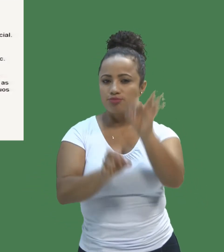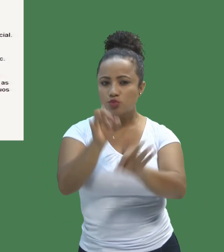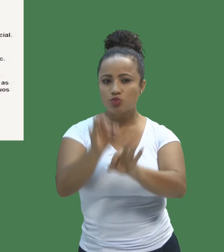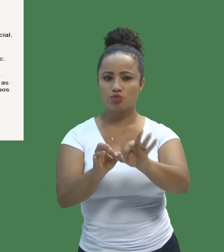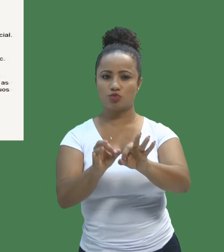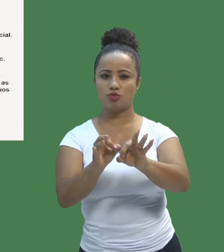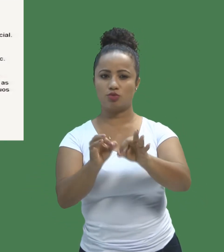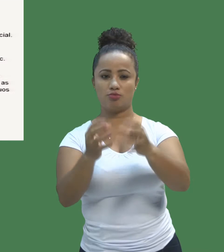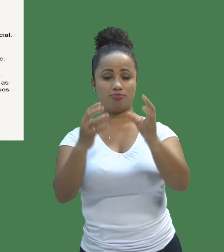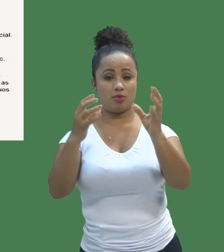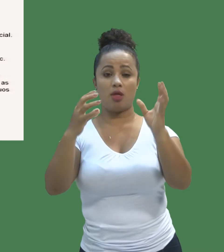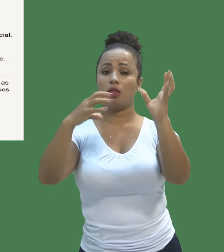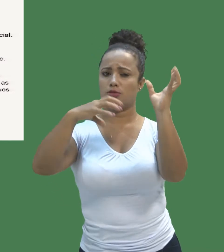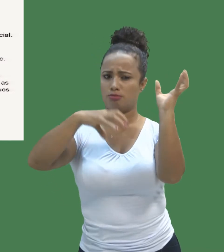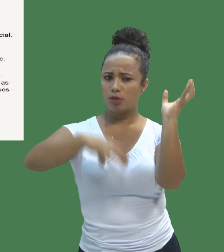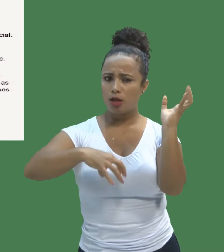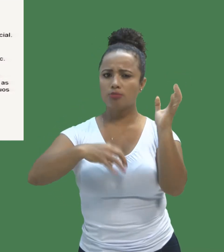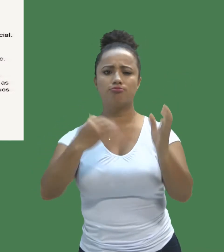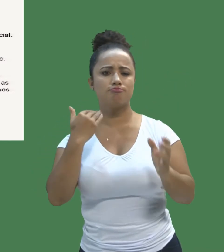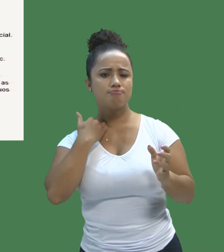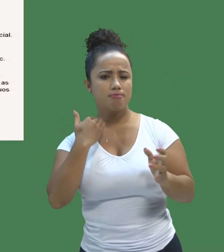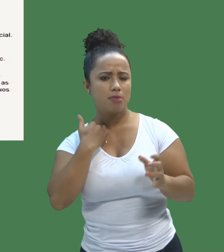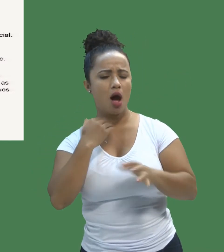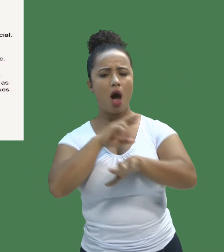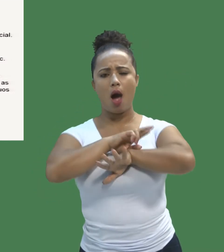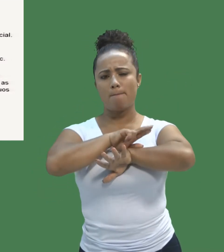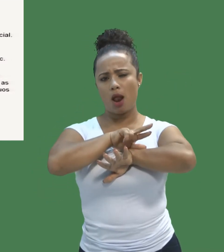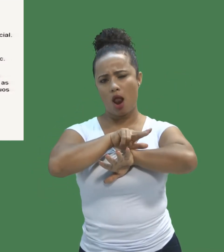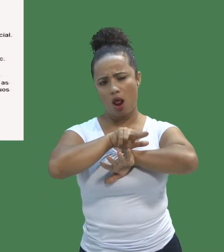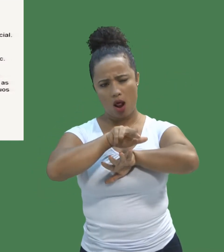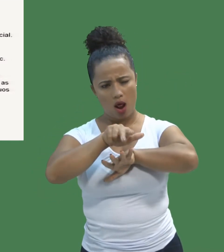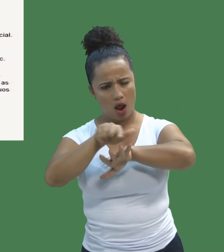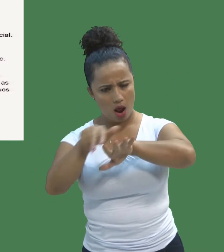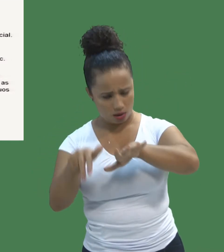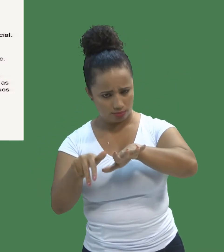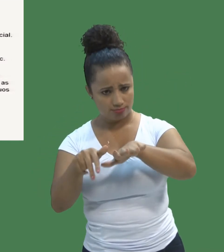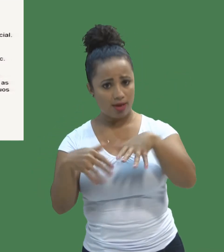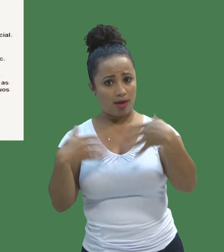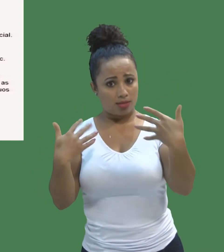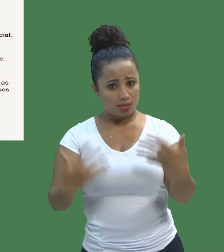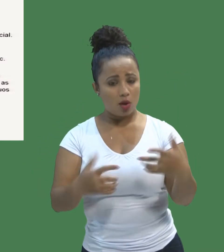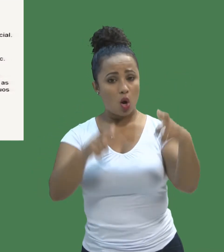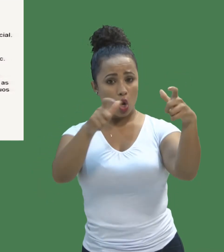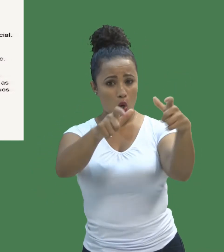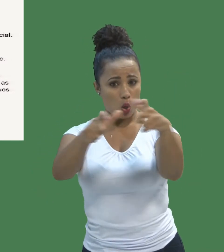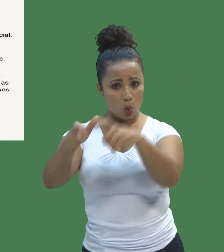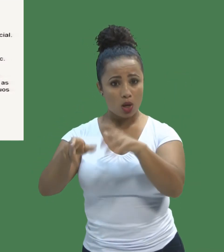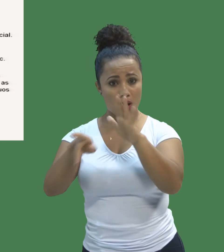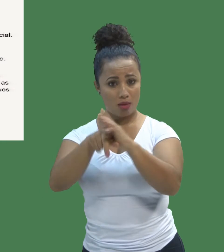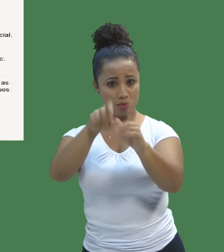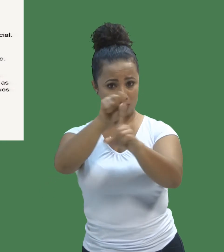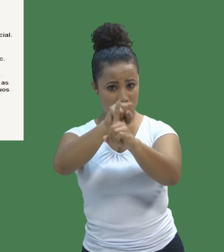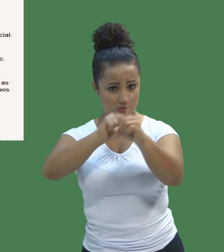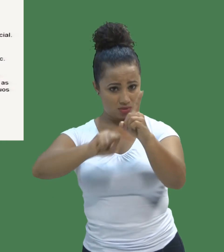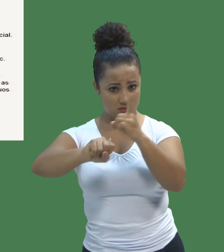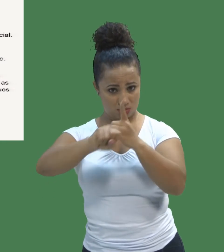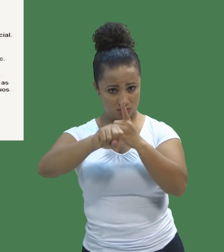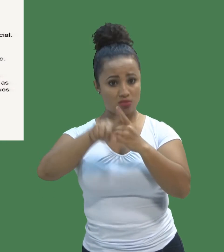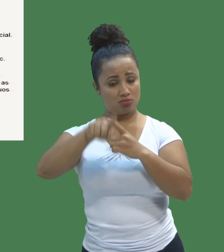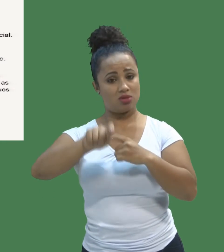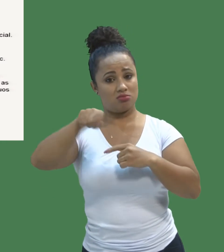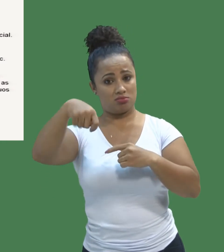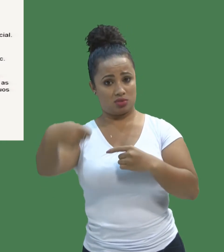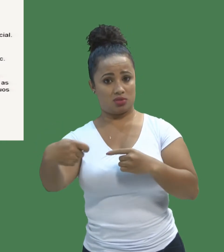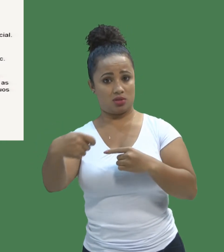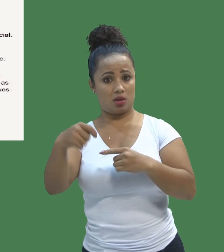Senado Federal, os bancos, etc. Para Durkheim, As instituições sociais,